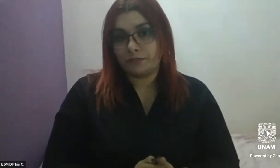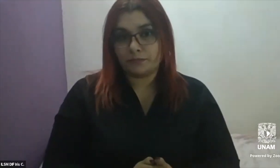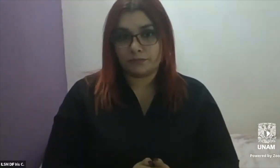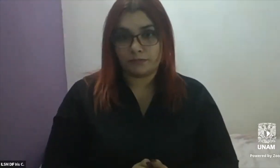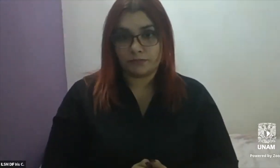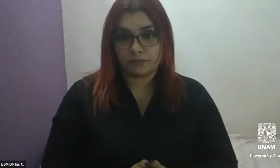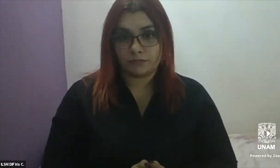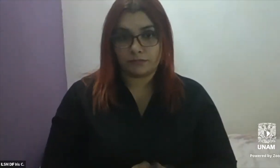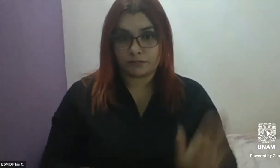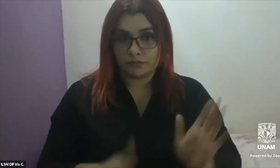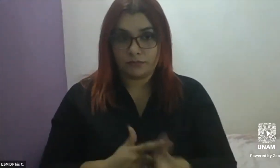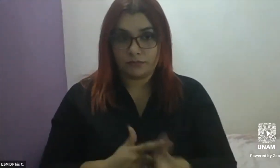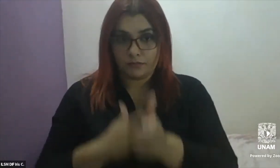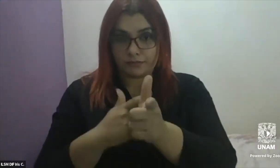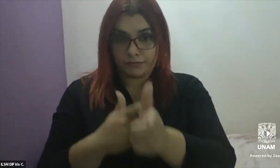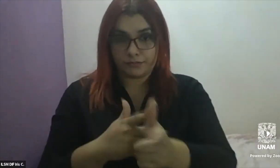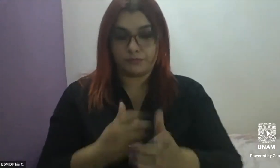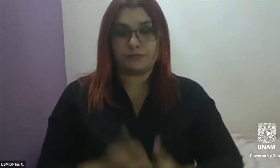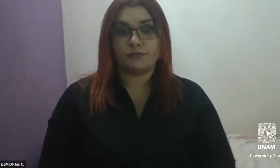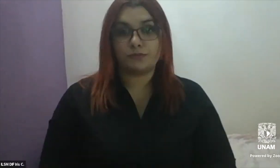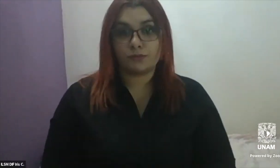Voy a seguir con la exposición.